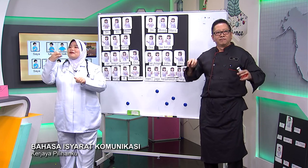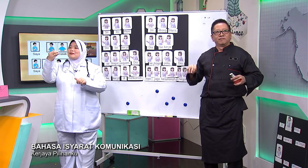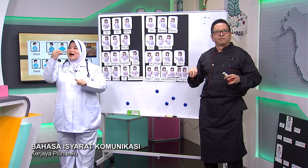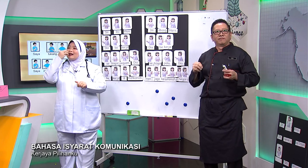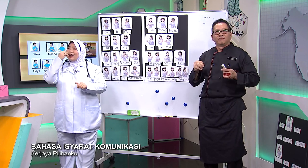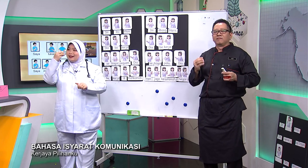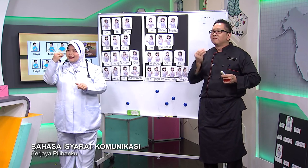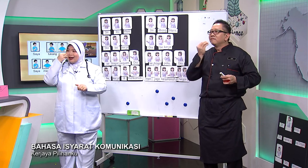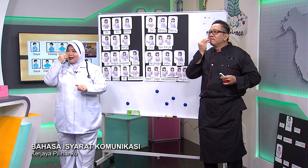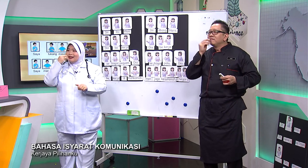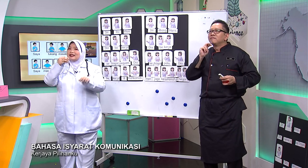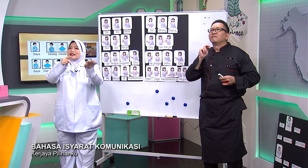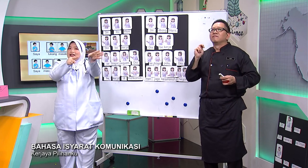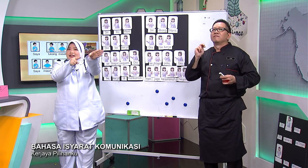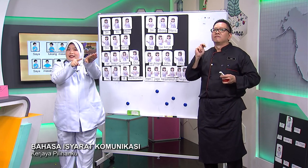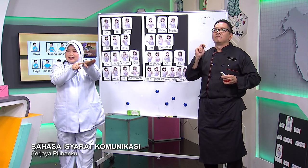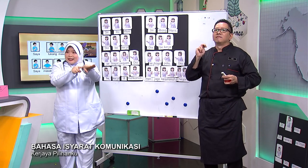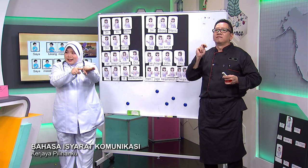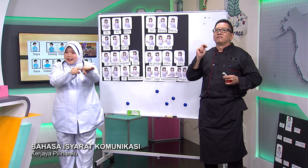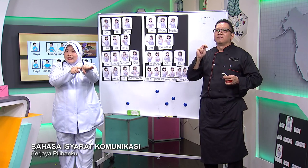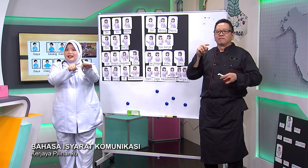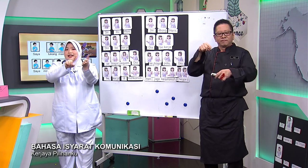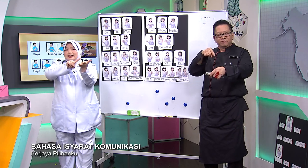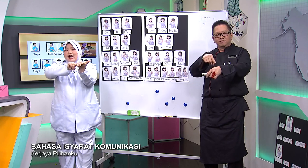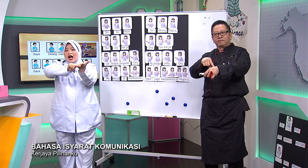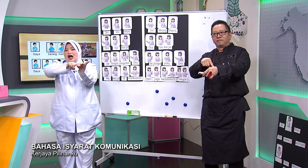masak makanan di